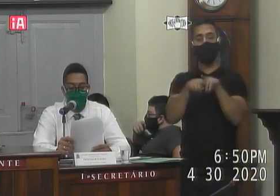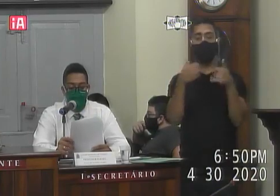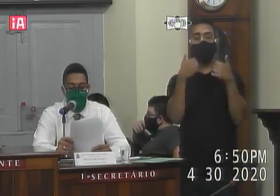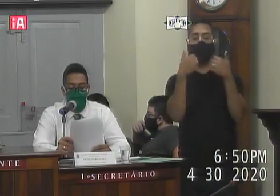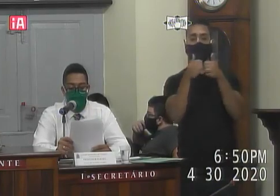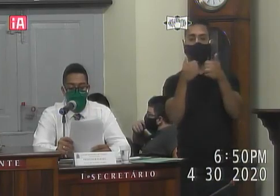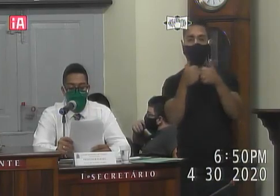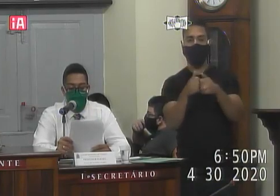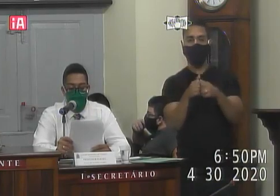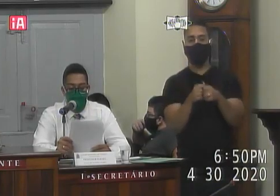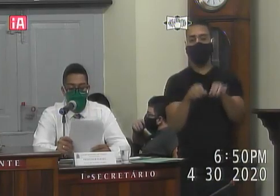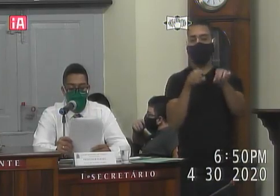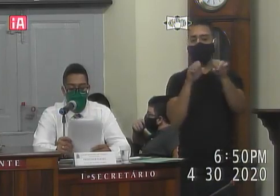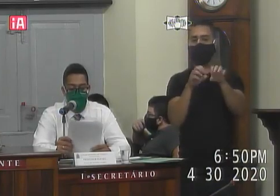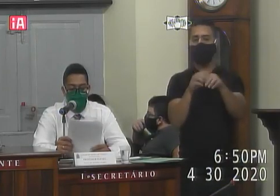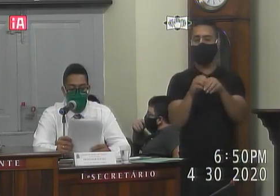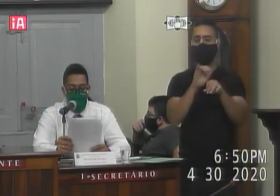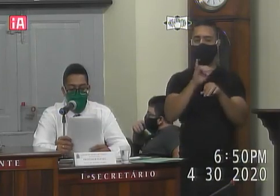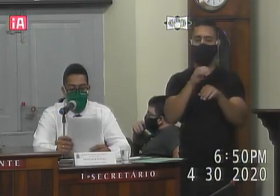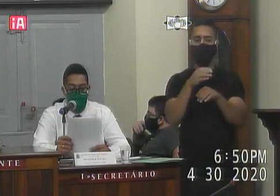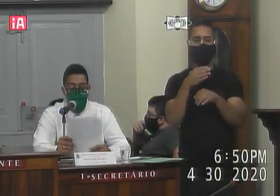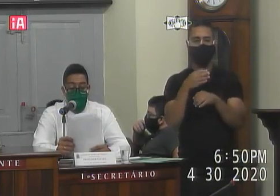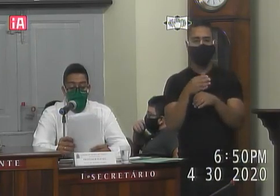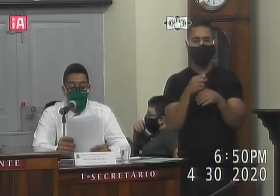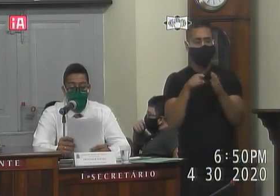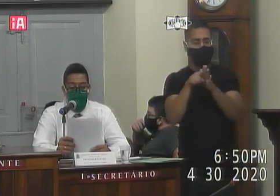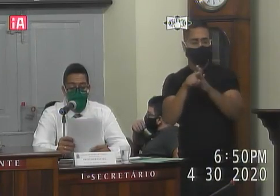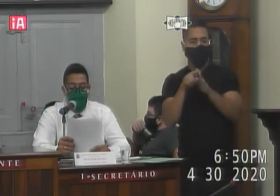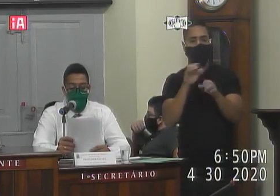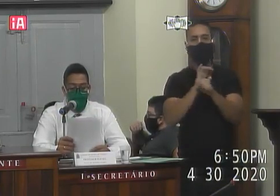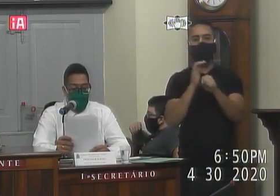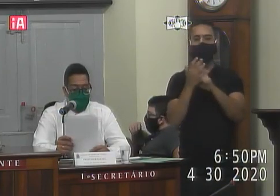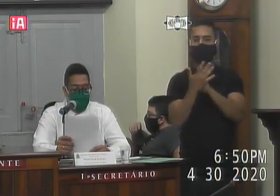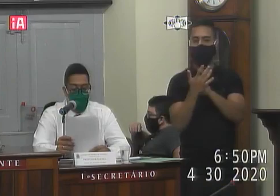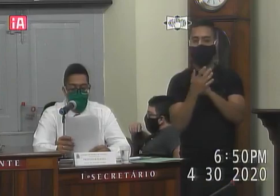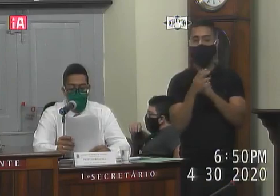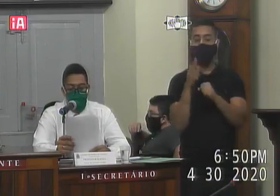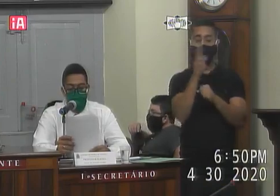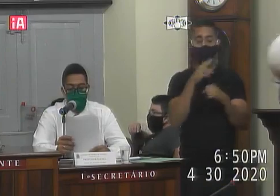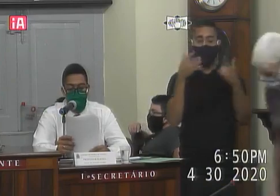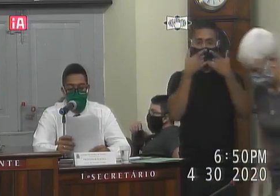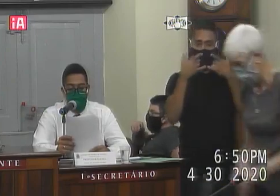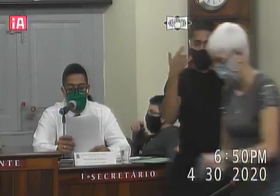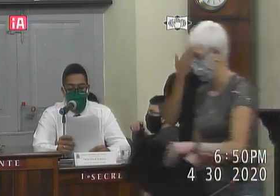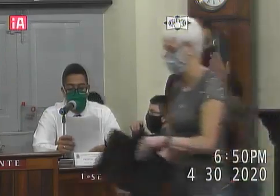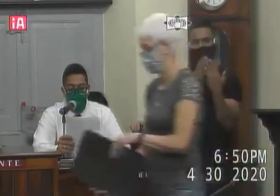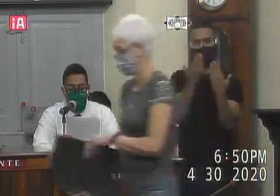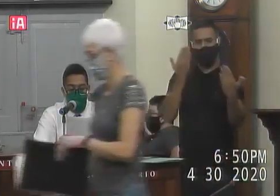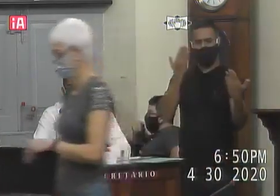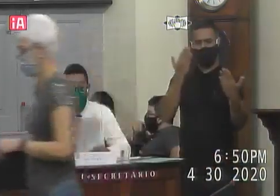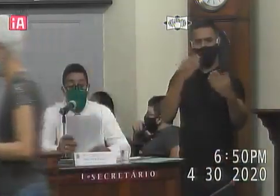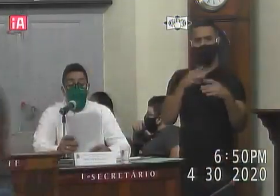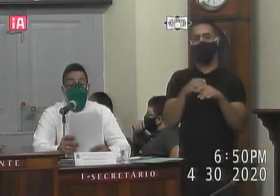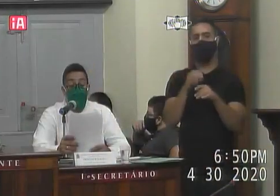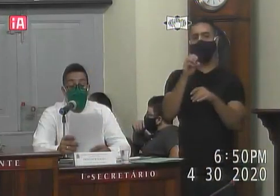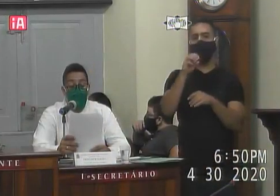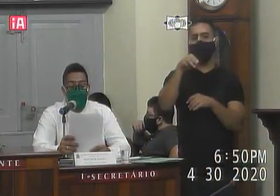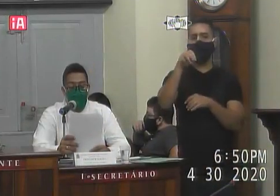na detecção precoce de suspeitos de novos casos. Uso de máscara e distanciamento prudencial recomendado pela